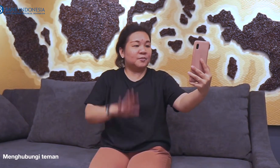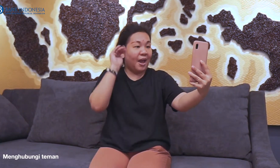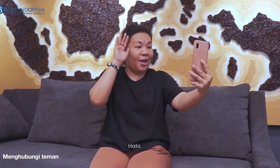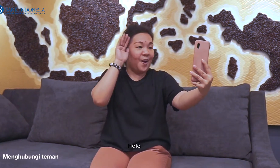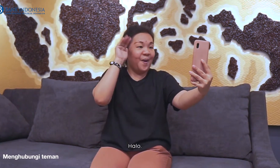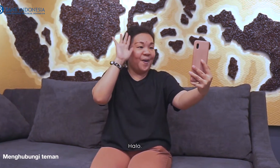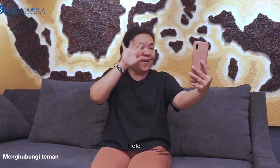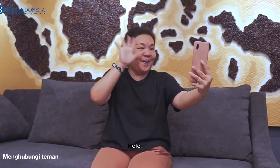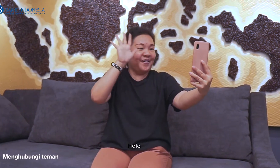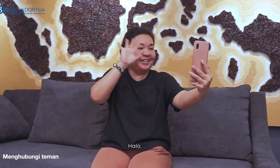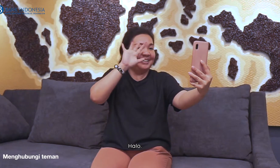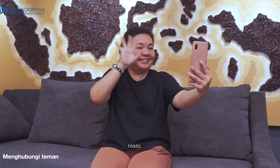Halo,